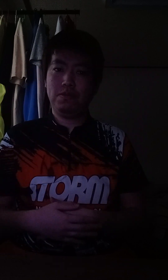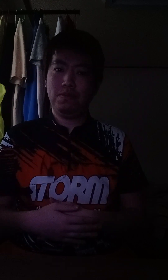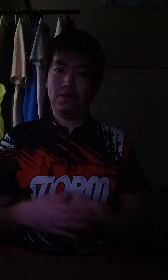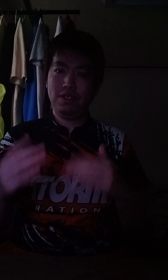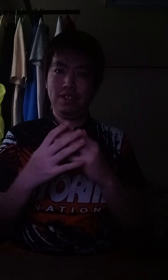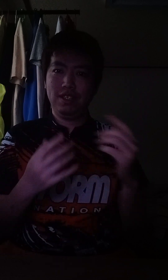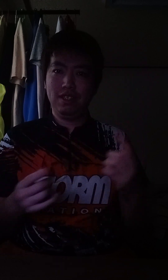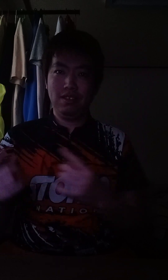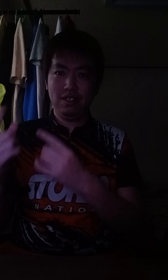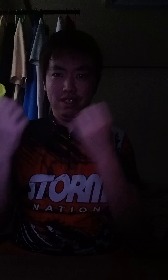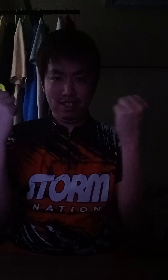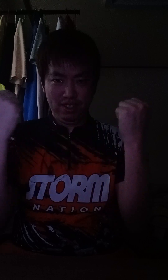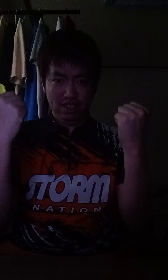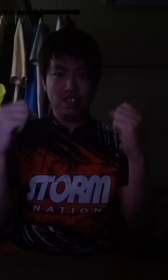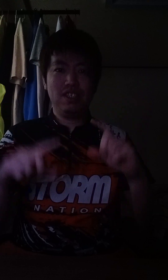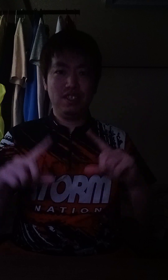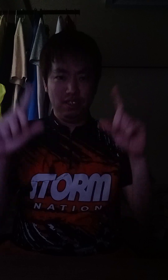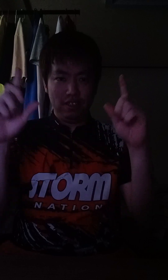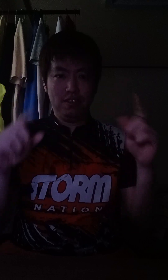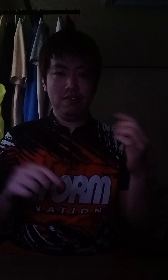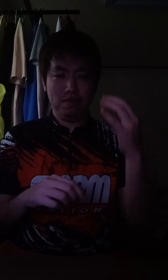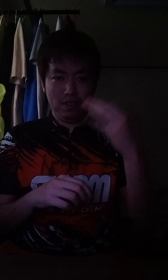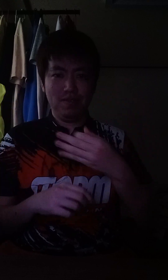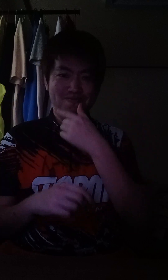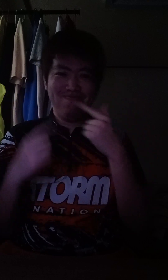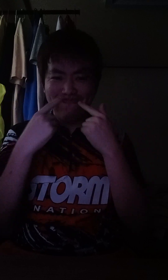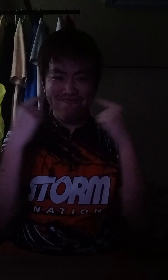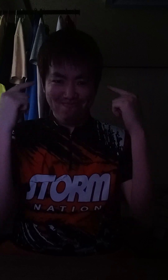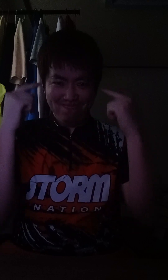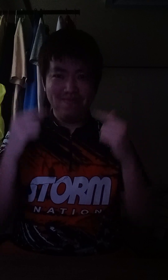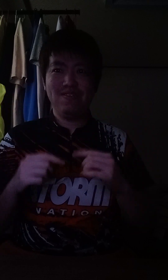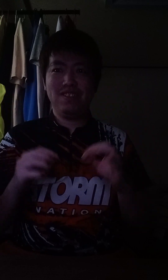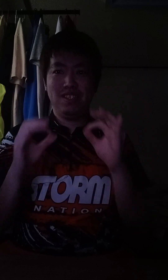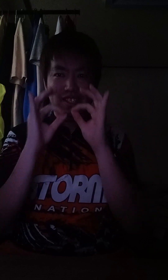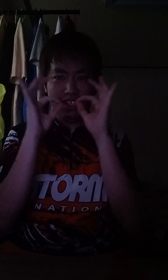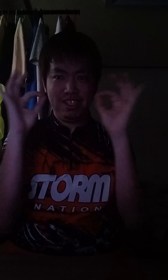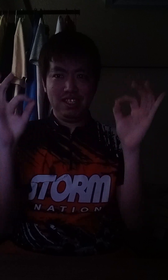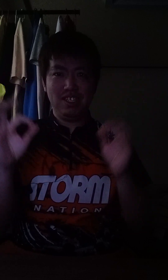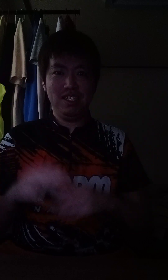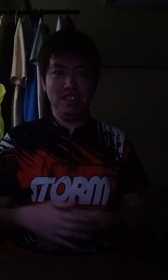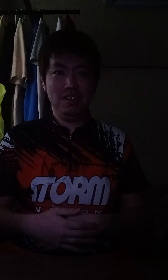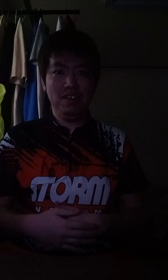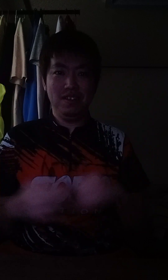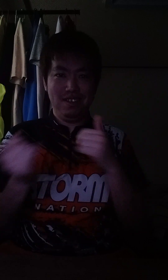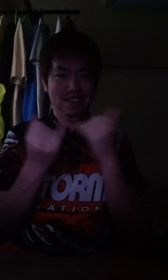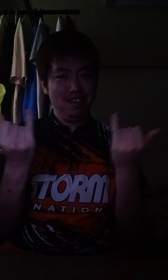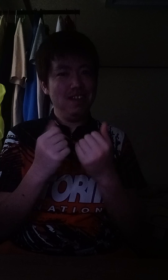달리 씩씩한 승현이의 모습에 미소가 절로 나옵니다. 보고 있는데 잘하니까 대견하네요.